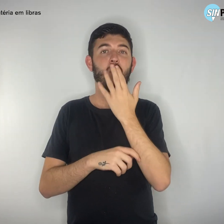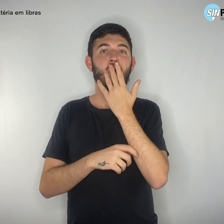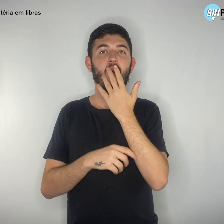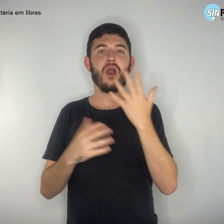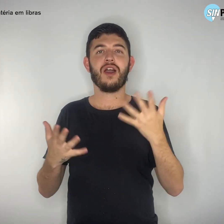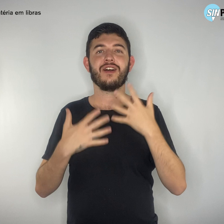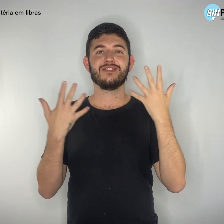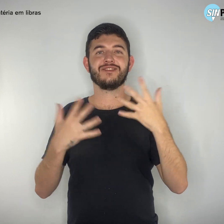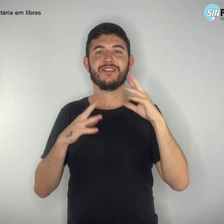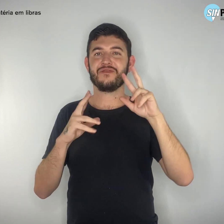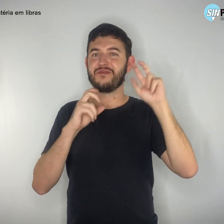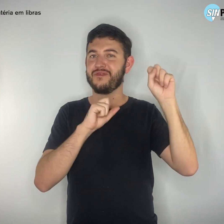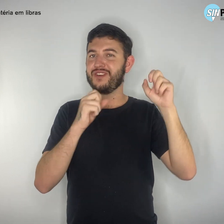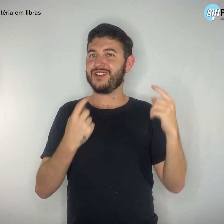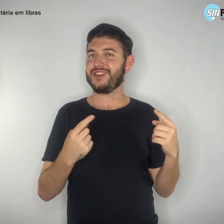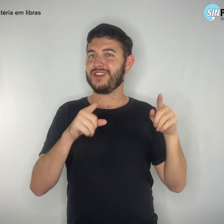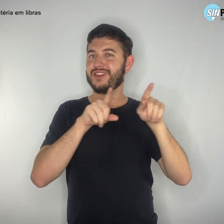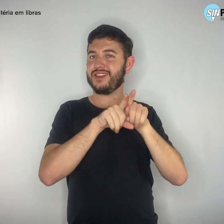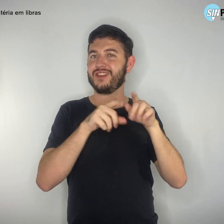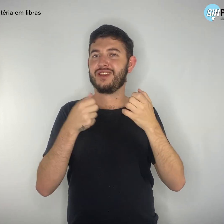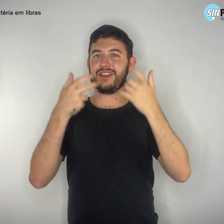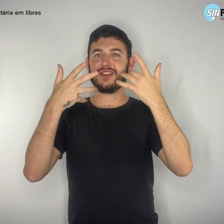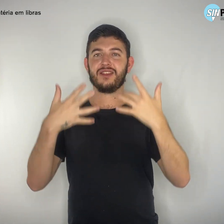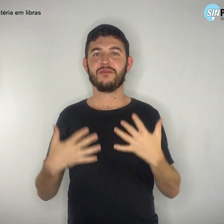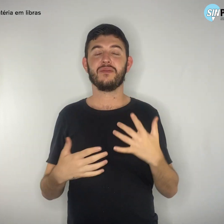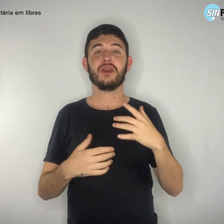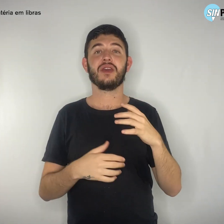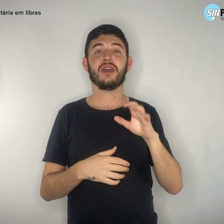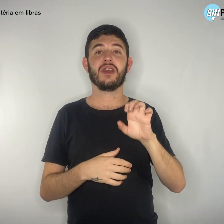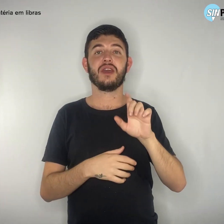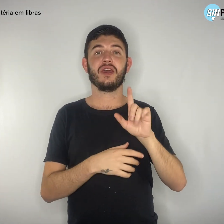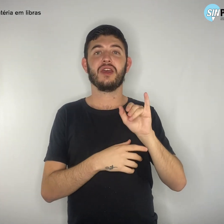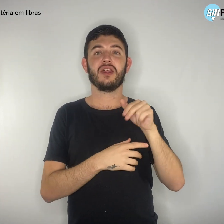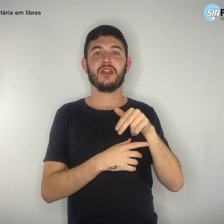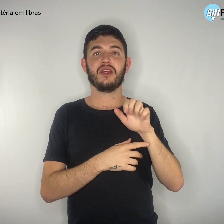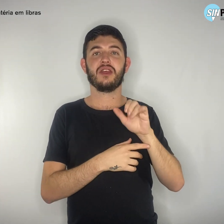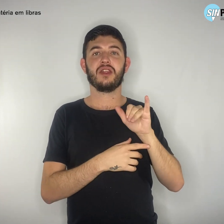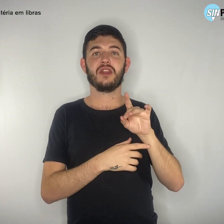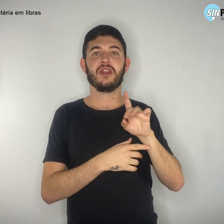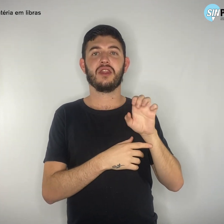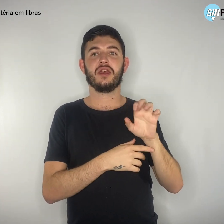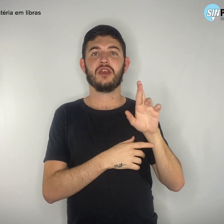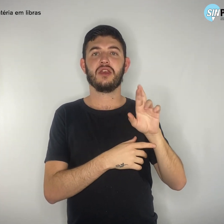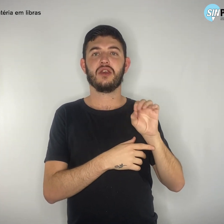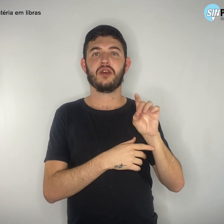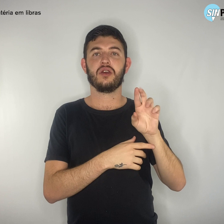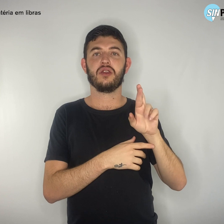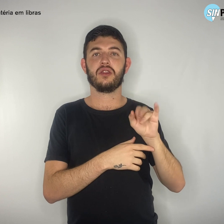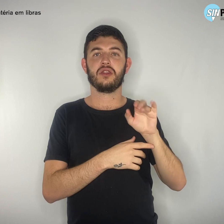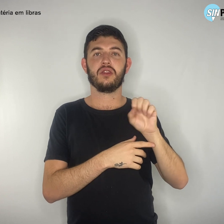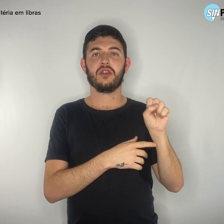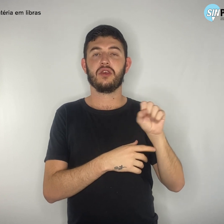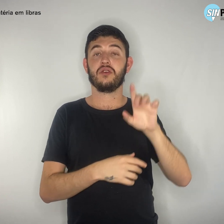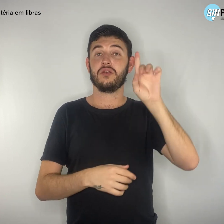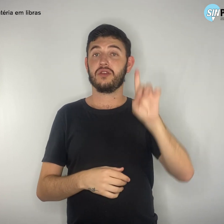fortes. Conta Elineide Rodrigues. O diretor da Secretaria de Imprensa do